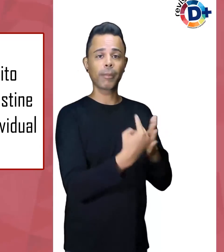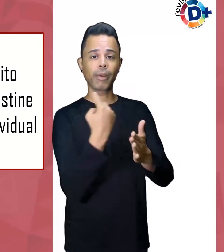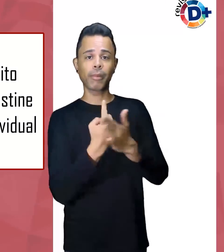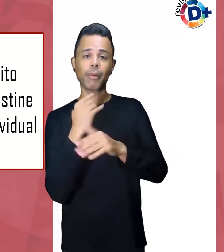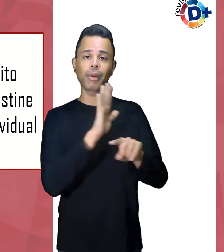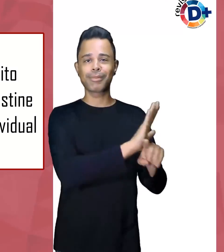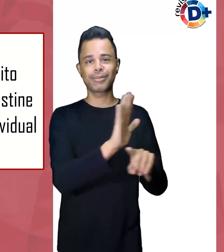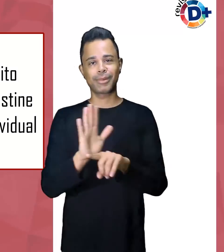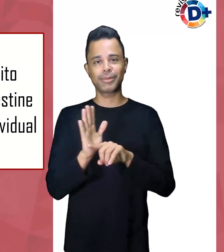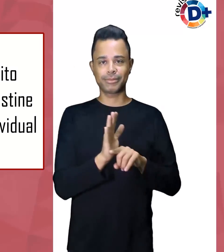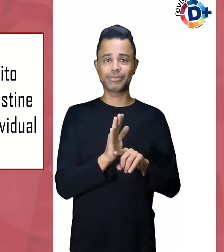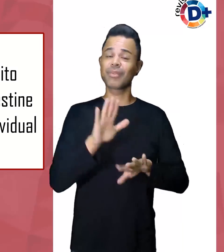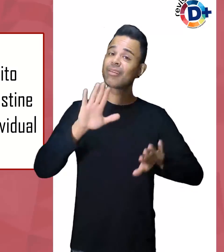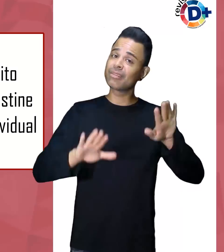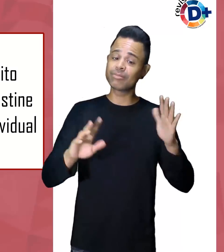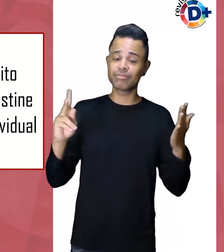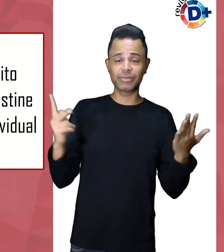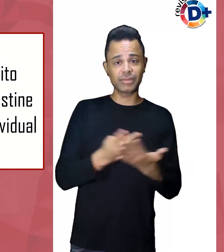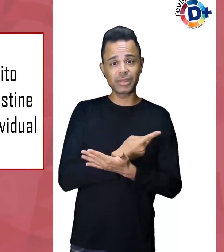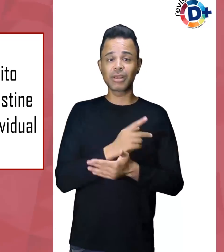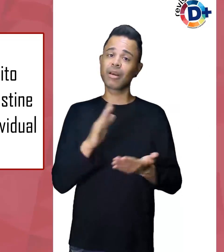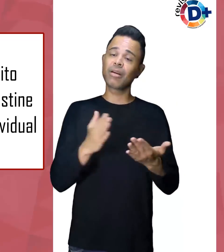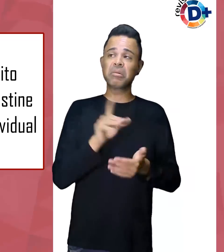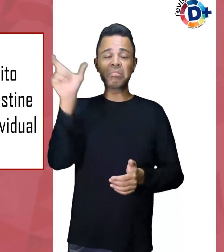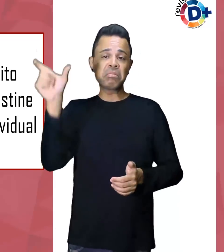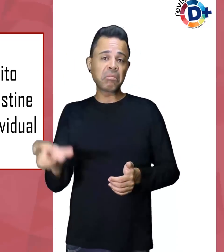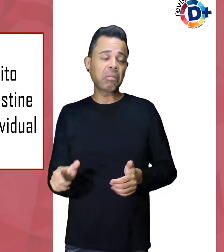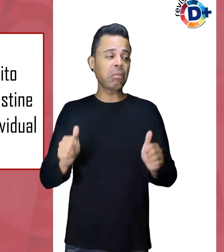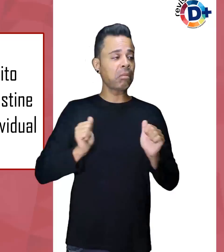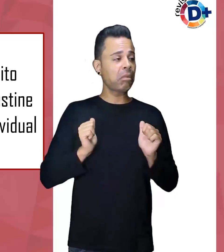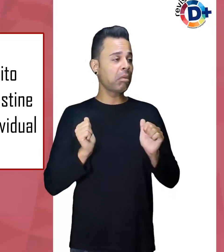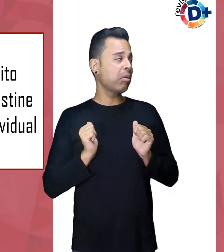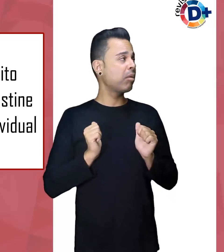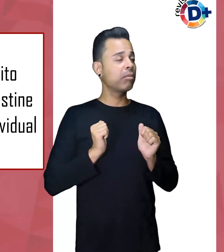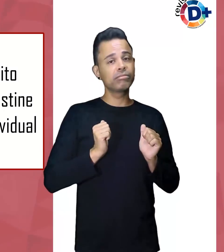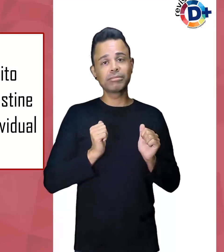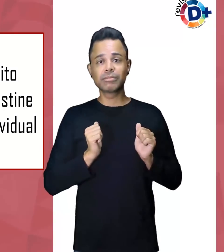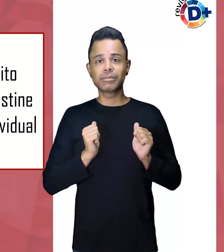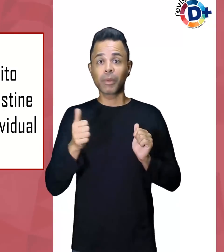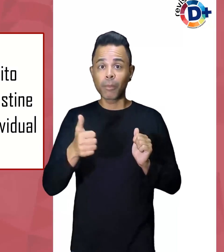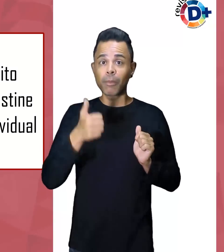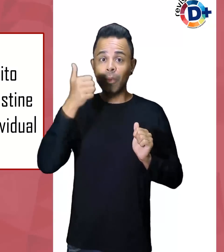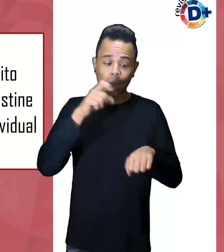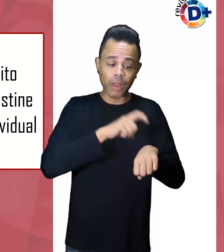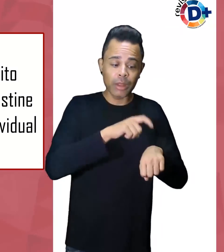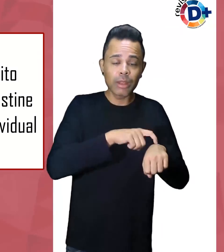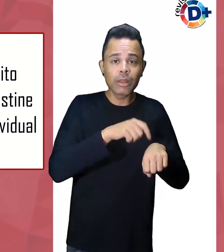na maioria das vezes, ele fica ocioso. Então, é recomendável que sempre use esse tempo para o desenvolvimento